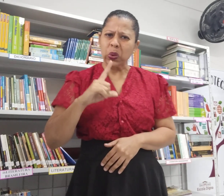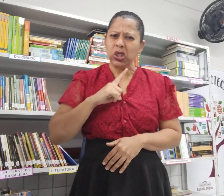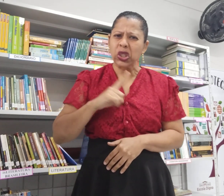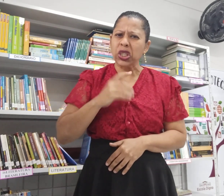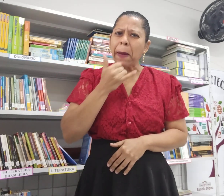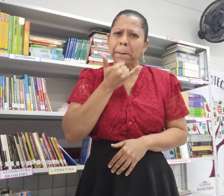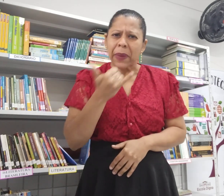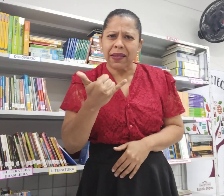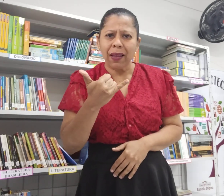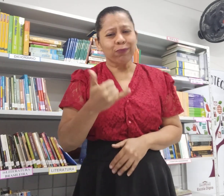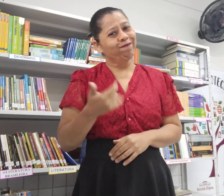nascerem com uma